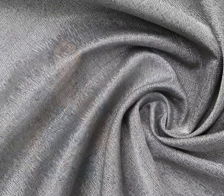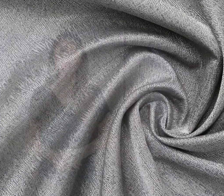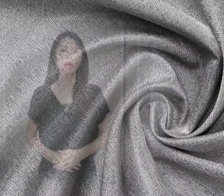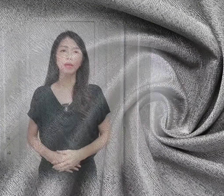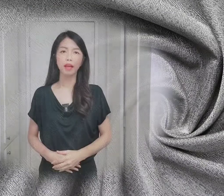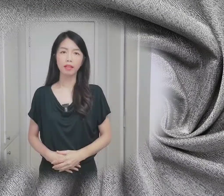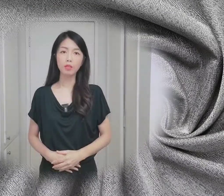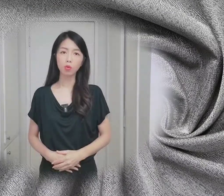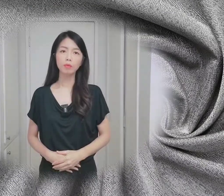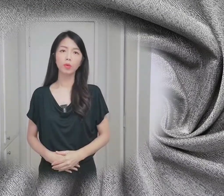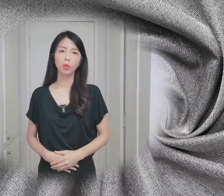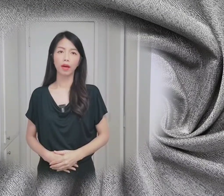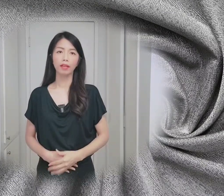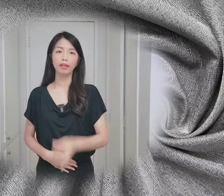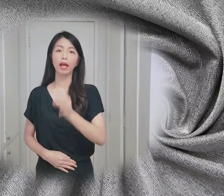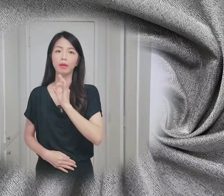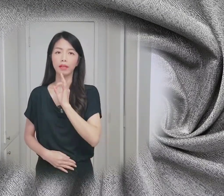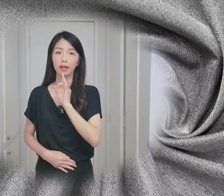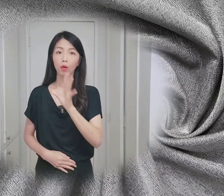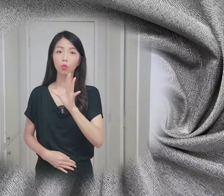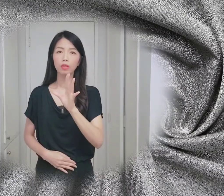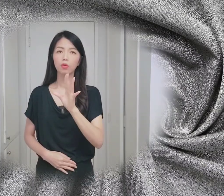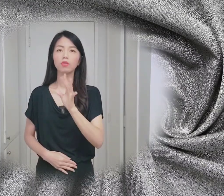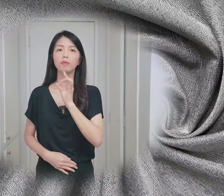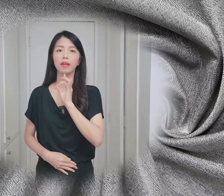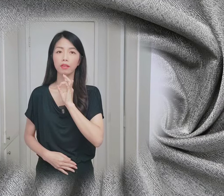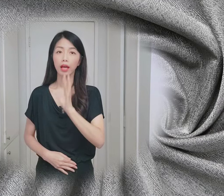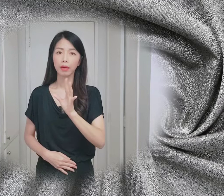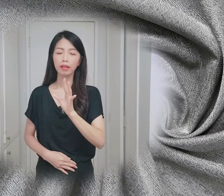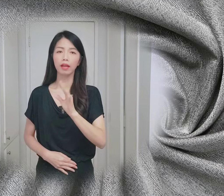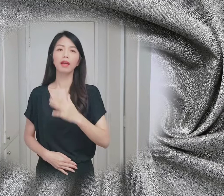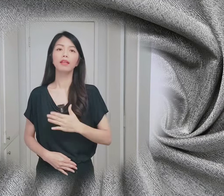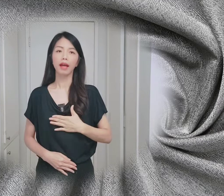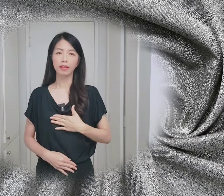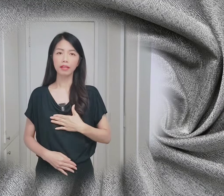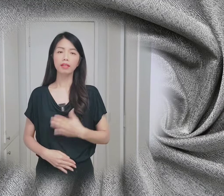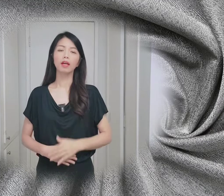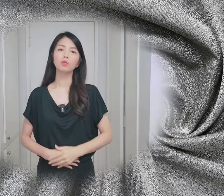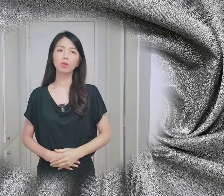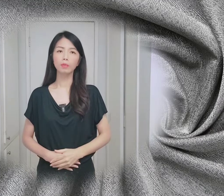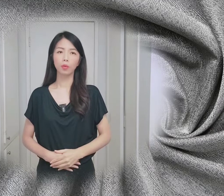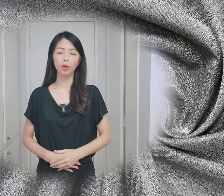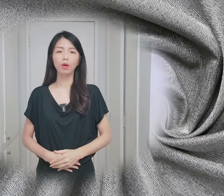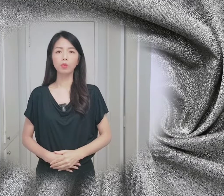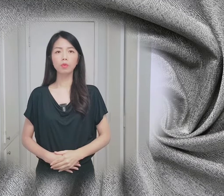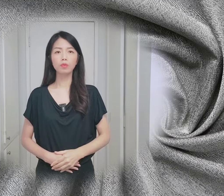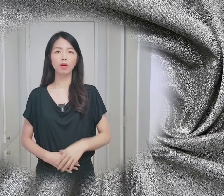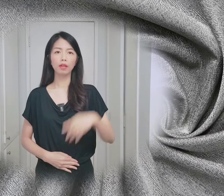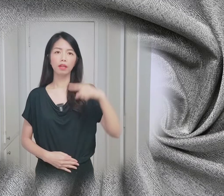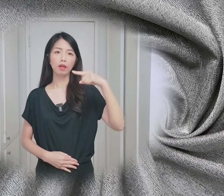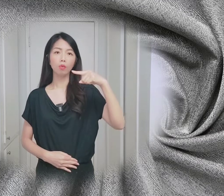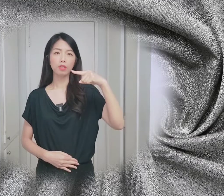아니다. 다만 나는 소금으로 녹아. 다만, 아까 오직소 해주시면 돼요. 다만 나는 소금으로.